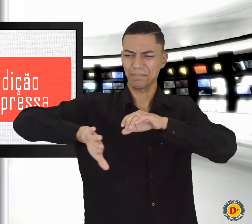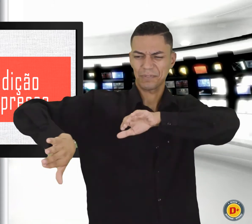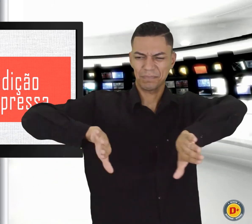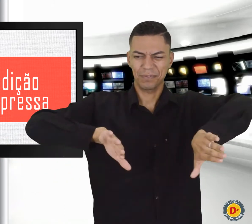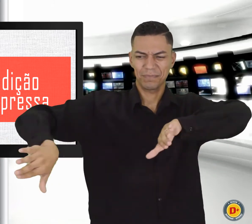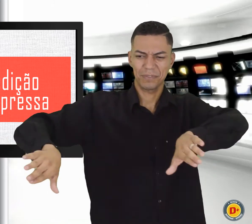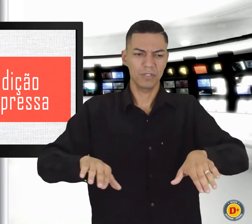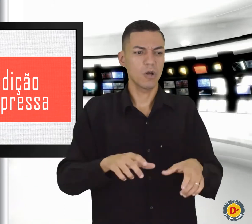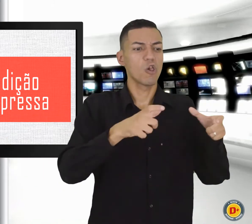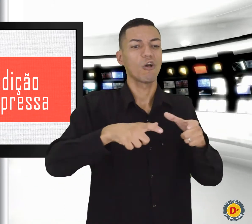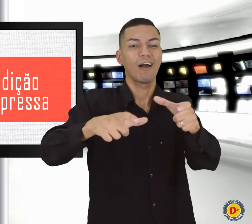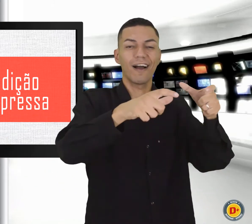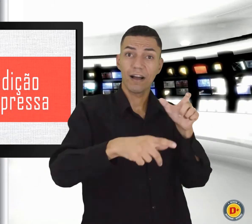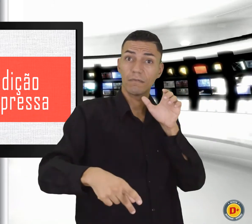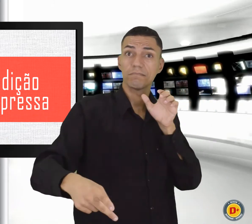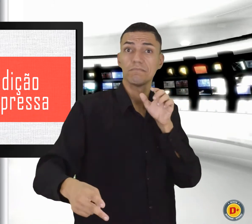sem carteira assinada.